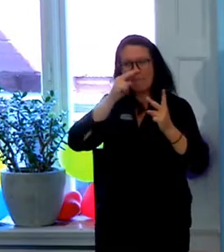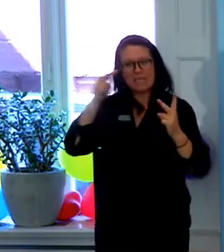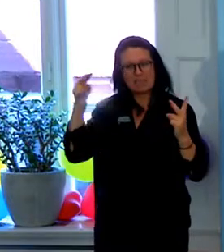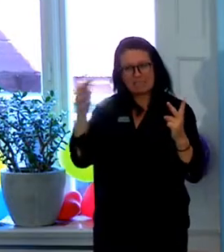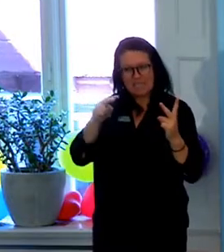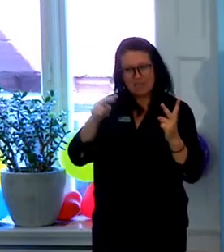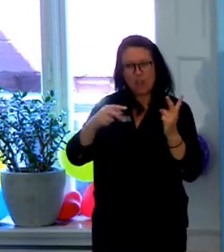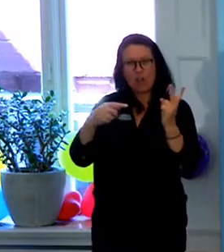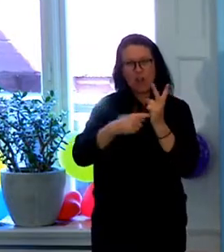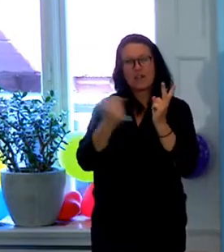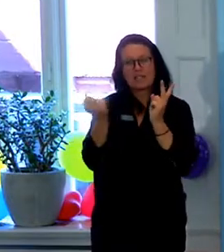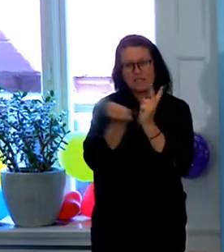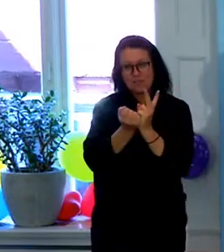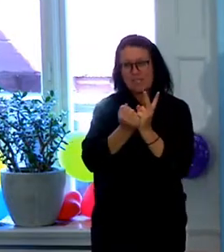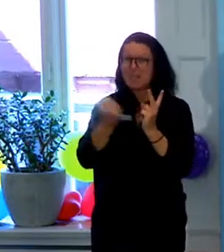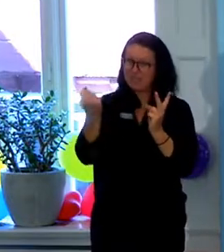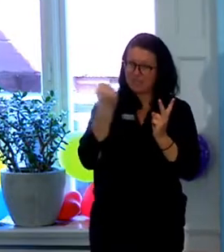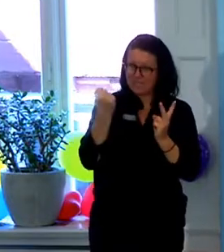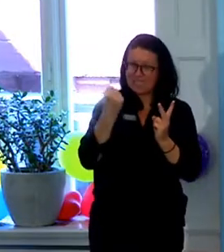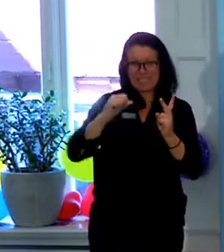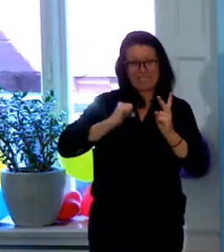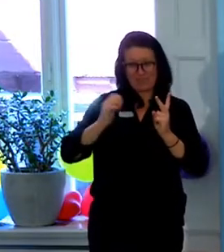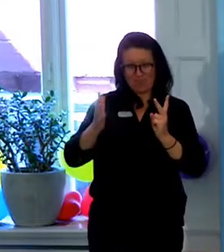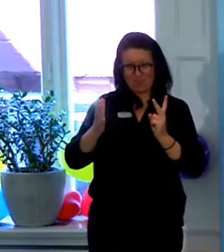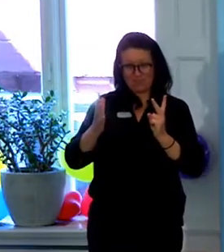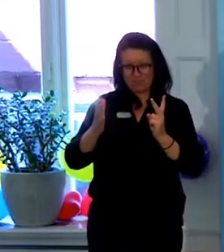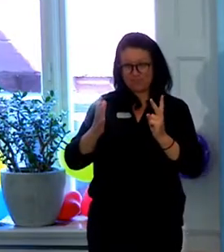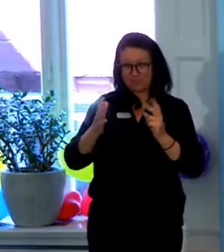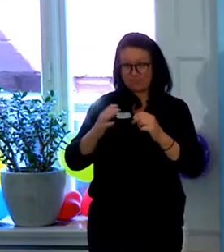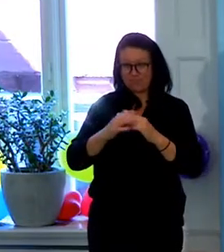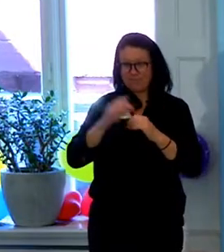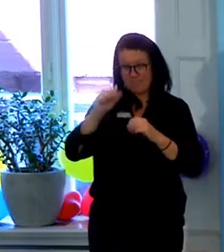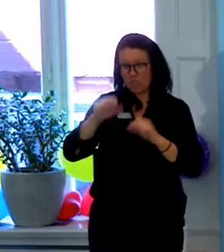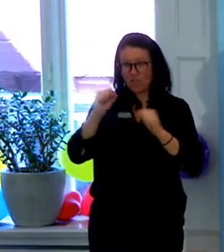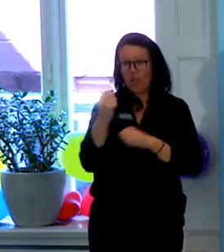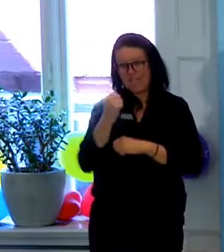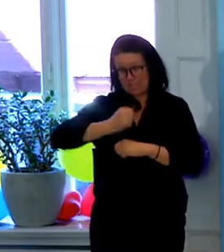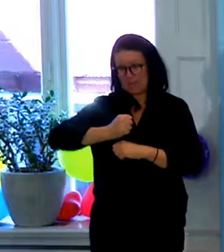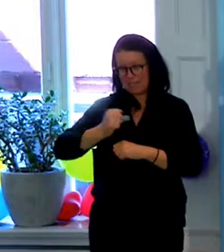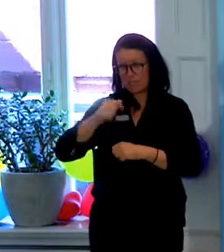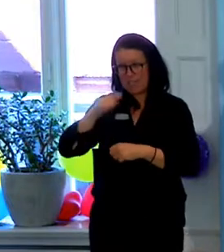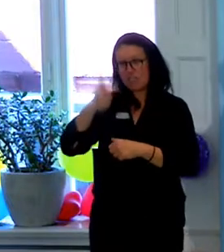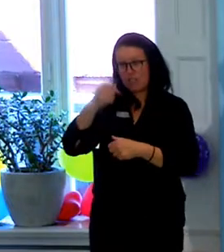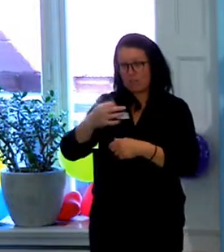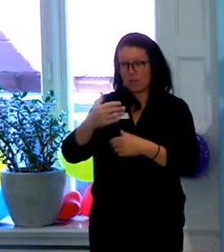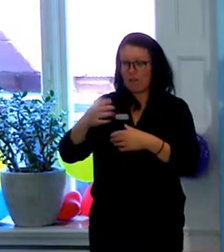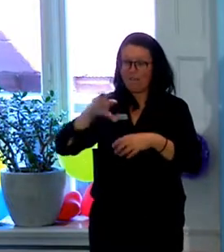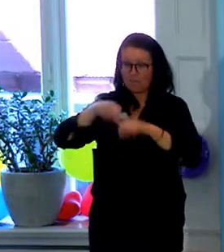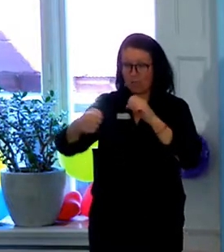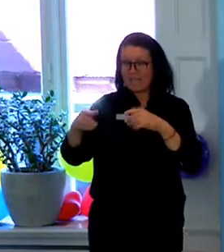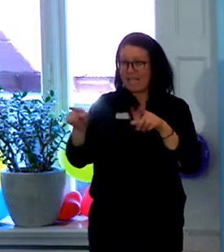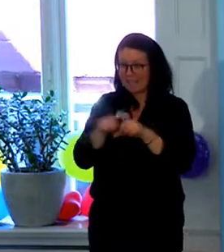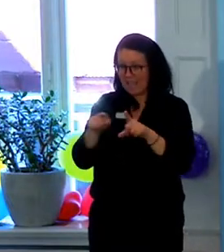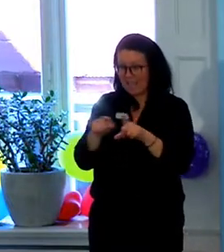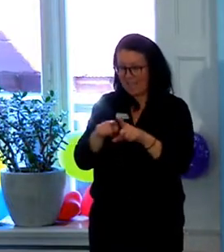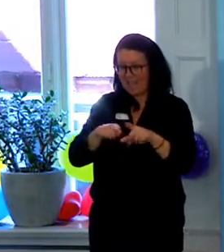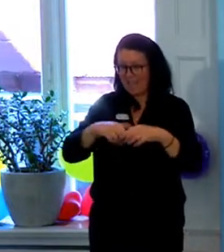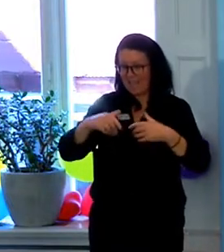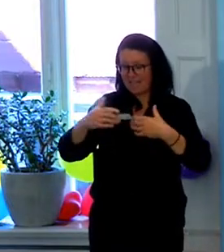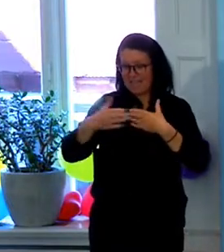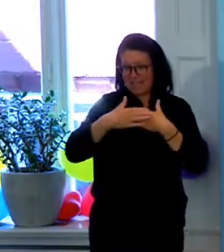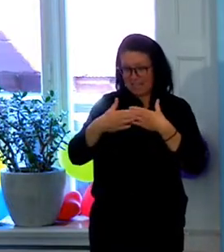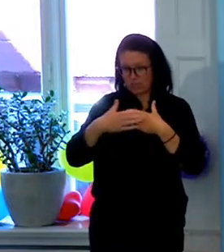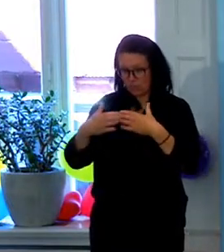att lagstiftningen är viktig naturligtvis i att kriminalisera den här typen av våld i nära relationer och hedersvåld.